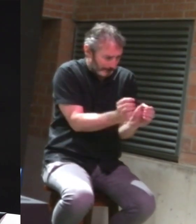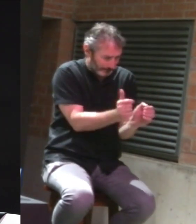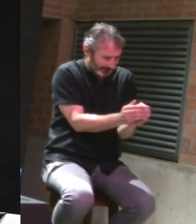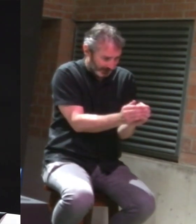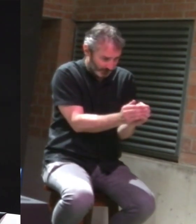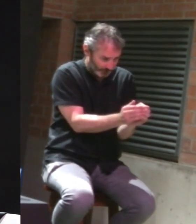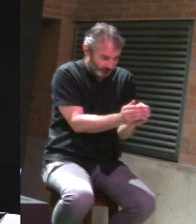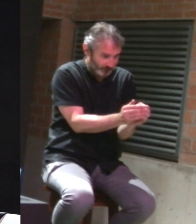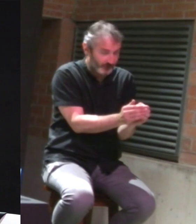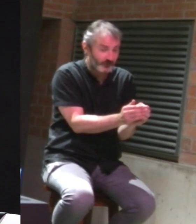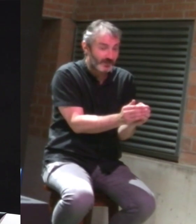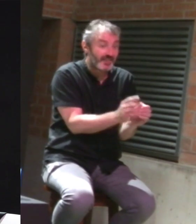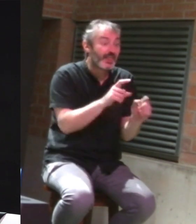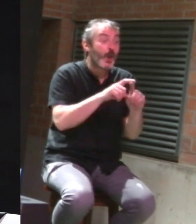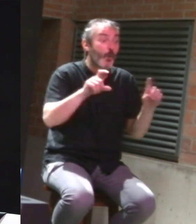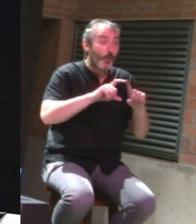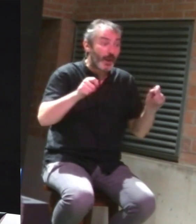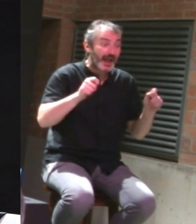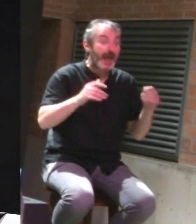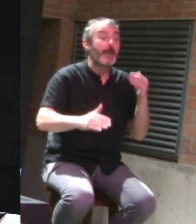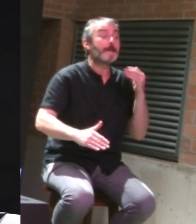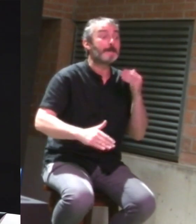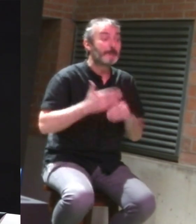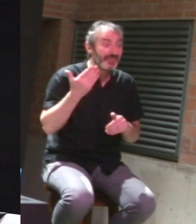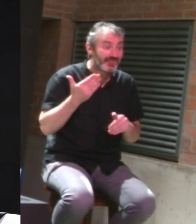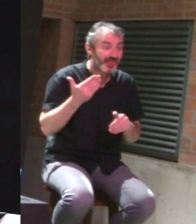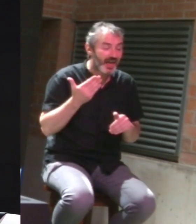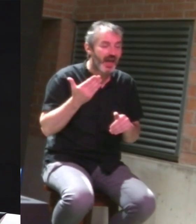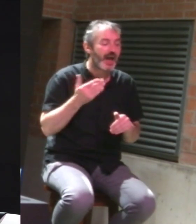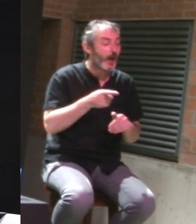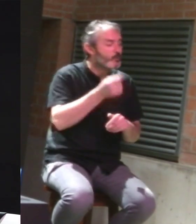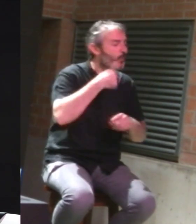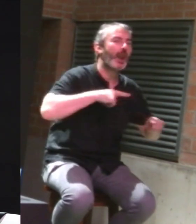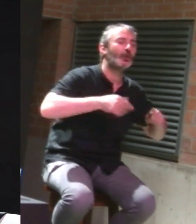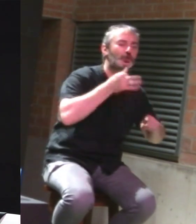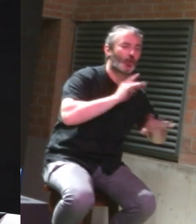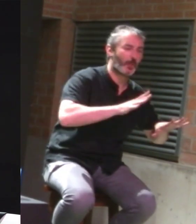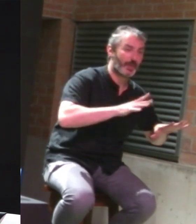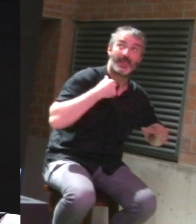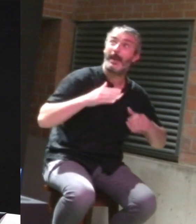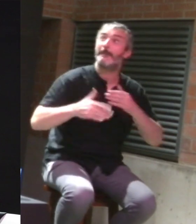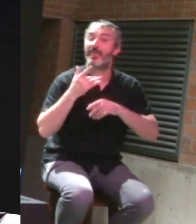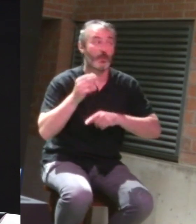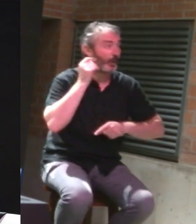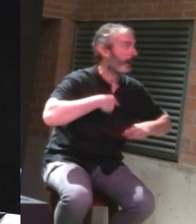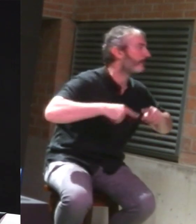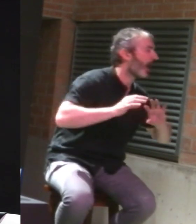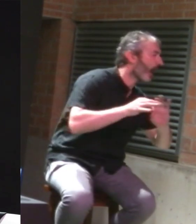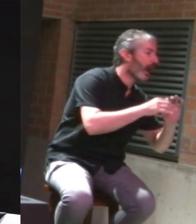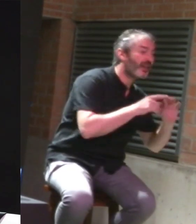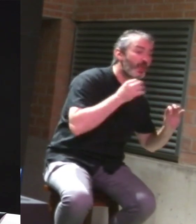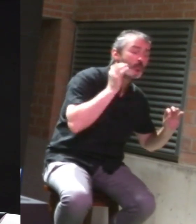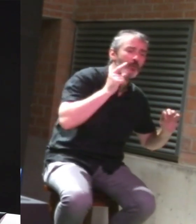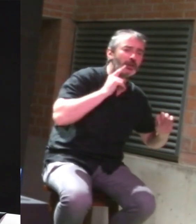de veure que quan comença la vaga, quasi no estan organitzades. I per això és important, perquè aquesta organització espontània